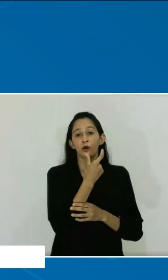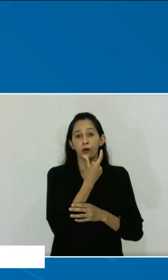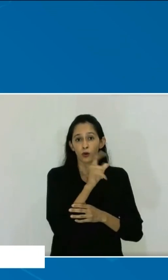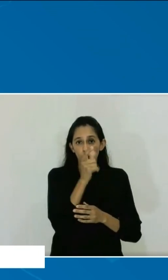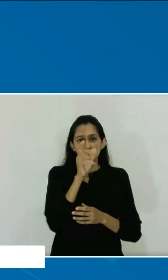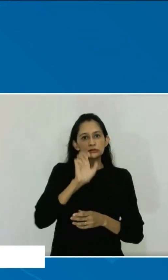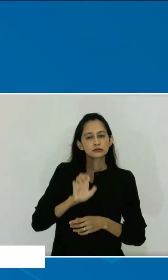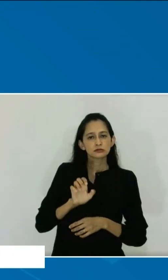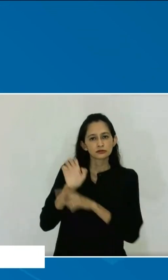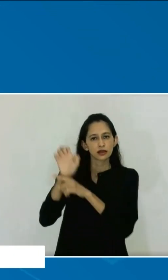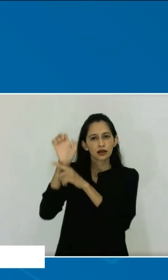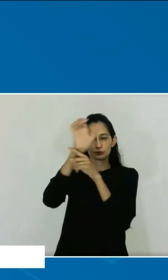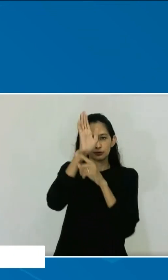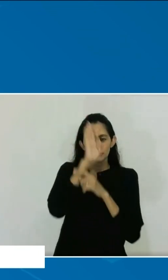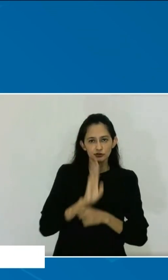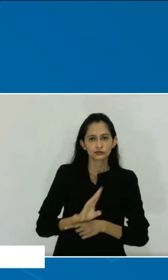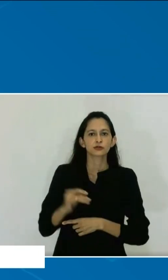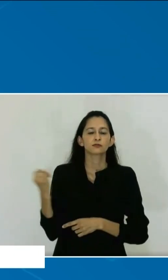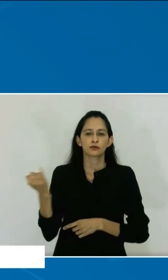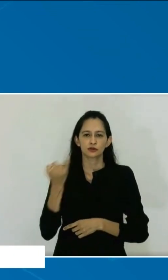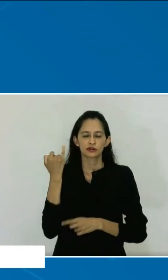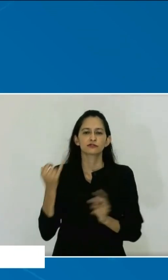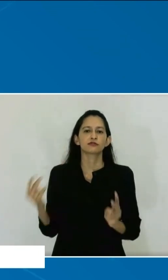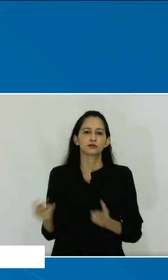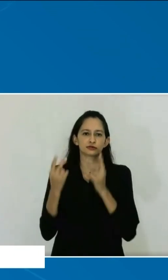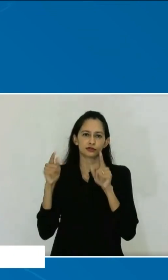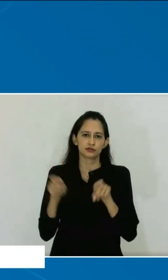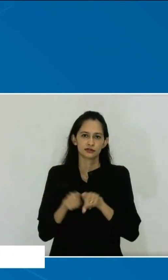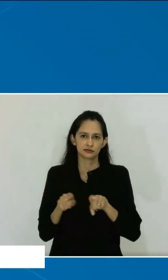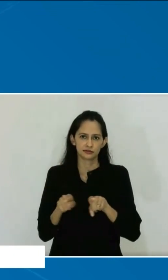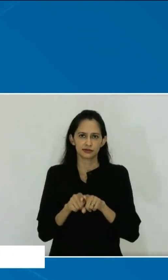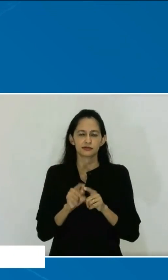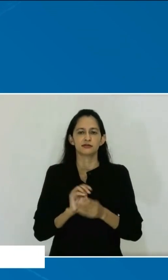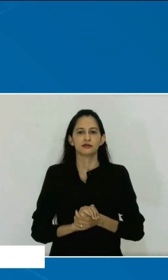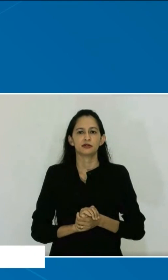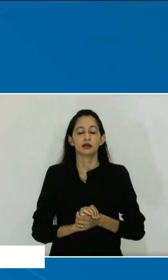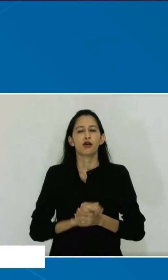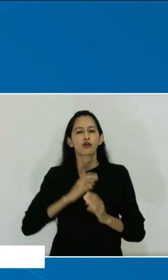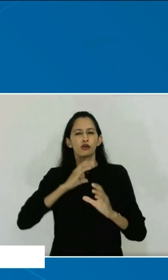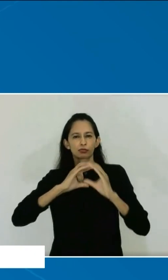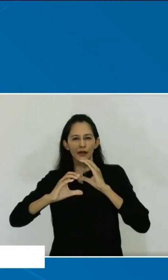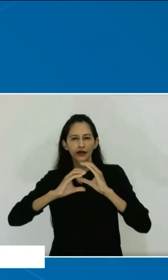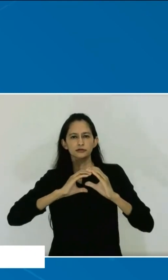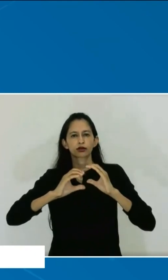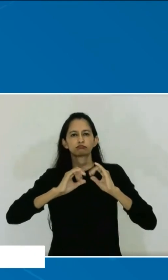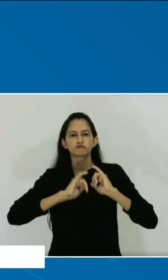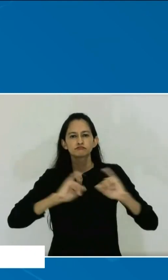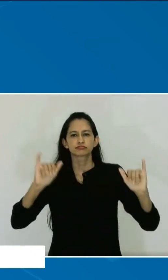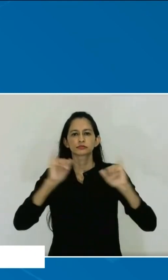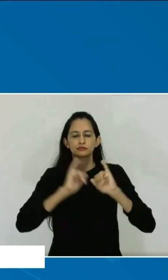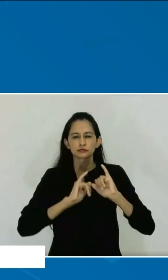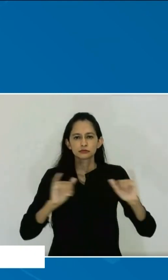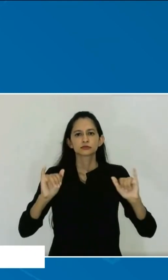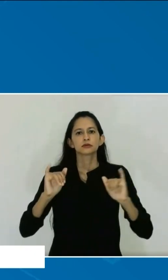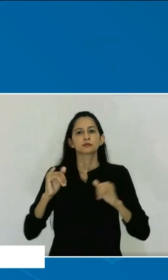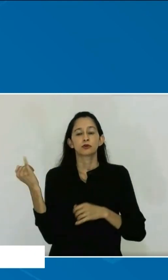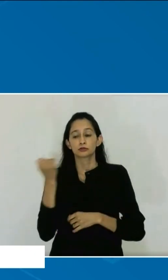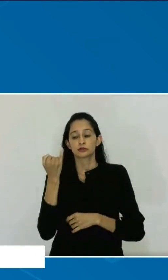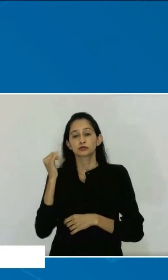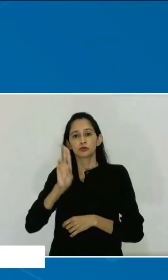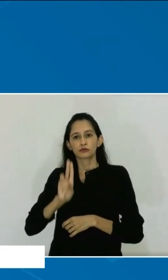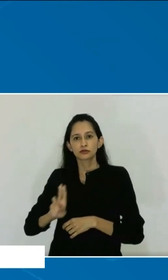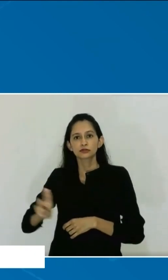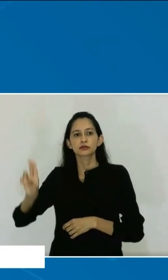uma comunicação, nós notamos isso nos nossos campi, né? Onde há uma comunicação mais fluente entre a universidade e